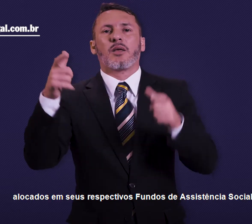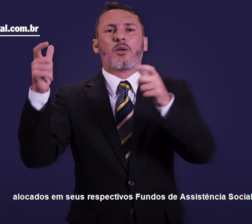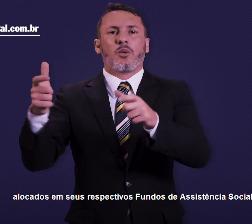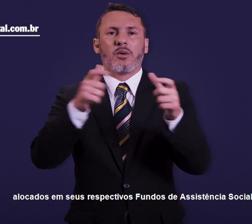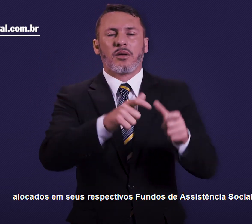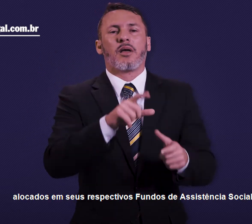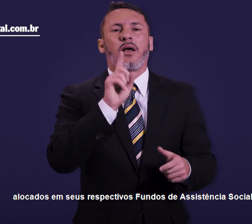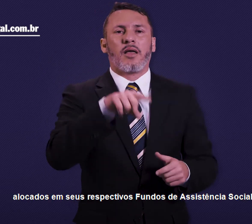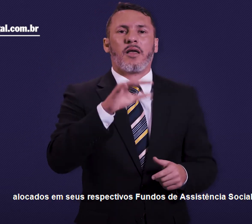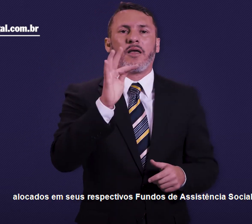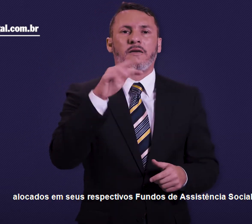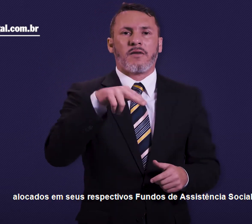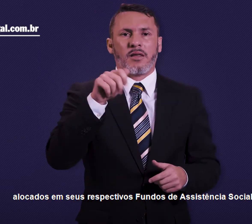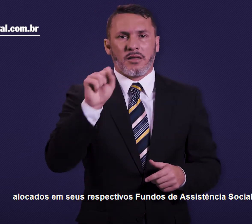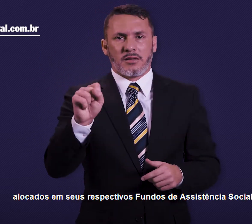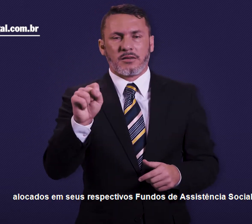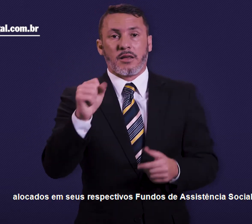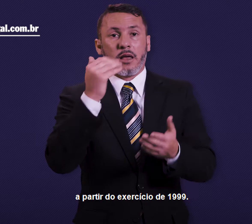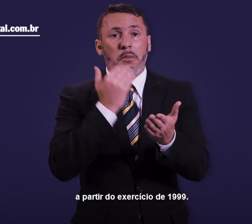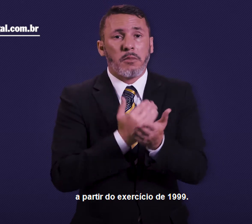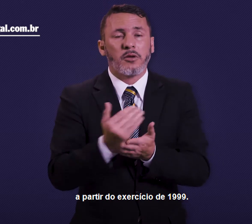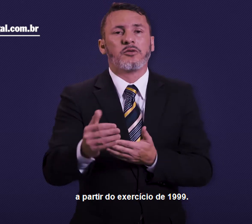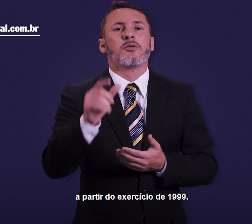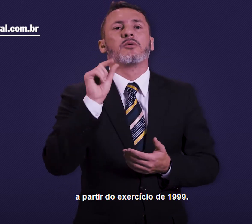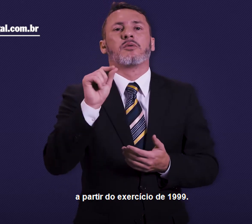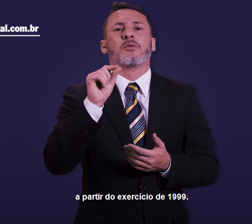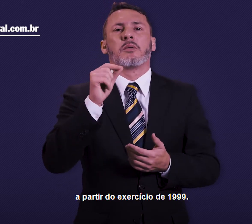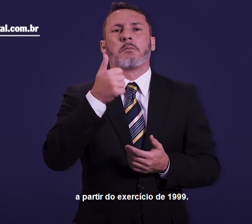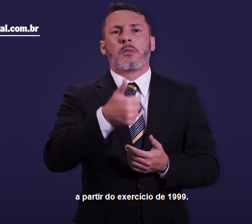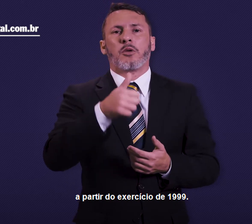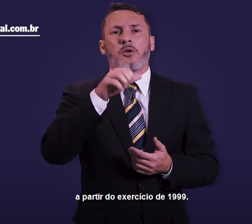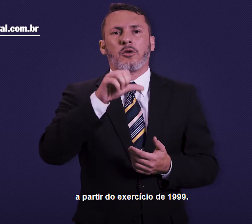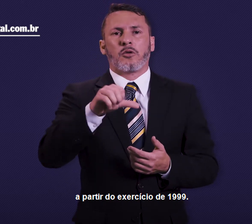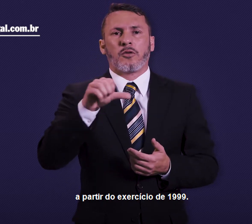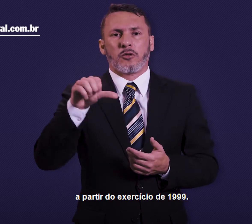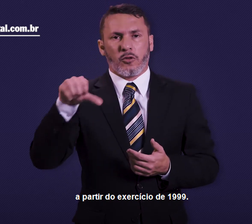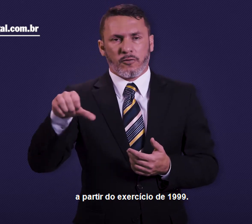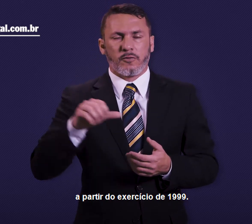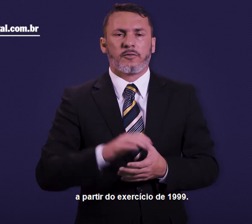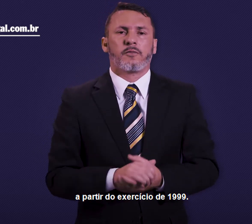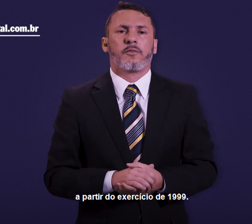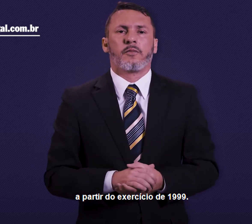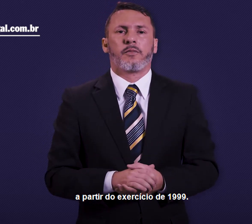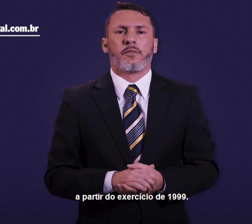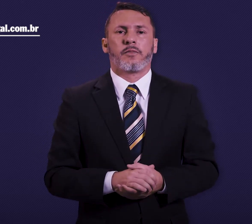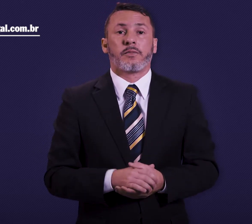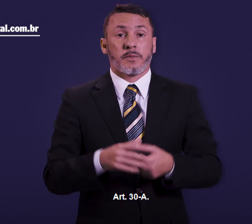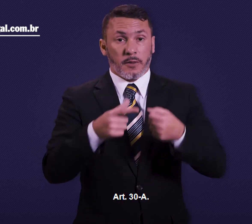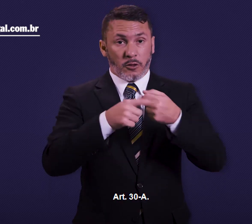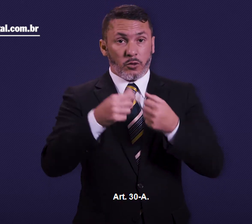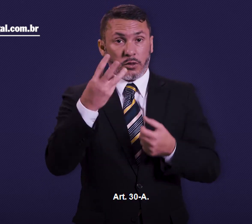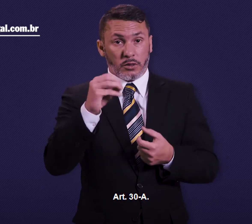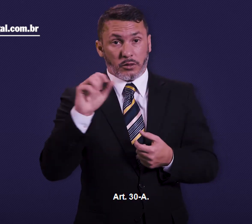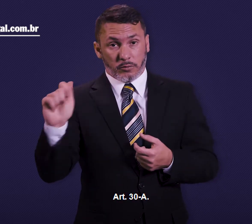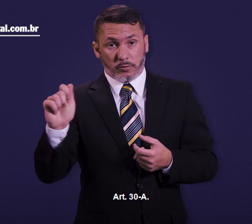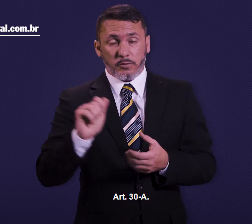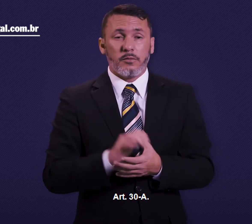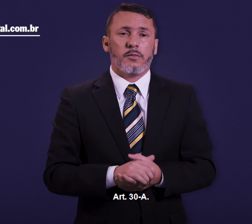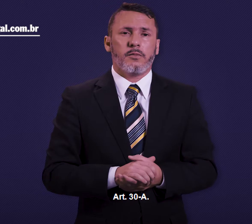respectivos fundos de assistência social a partir do exercício de 1999. Artigo 30-A.